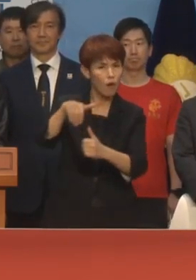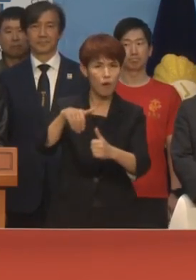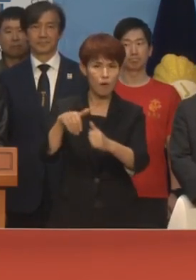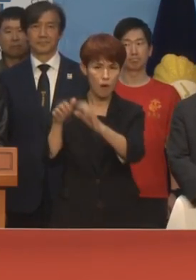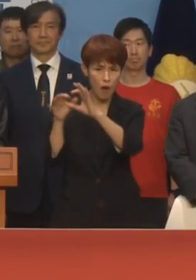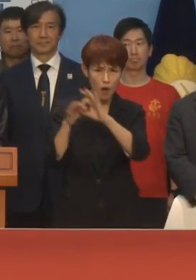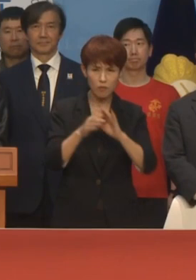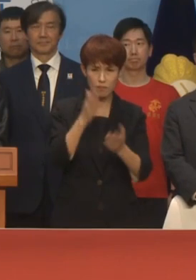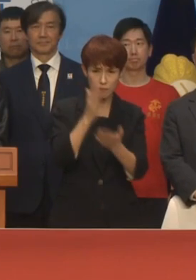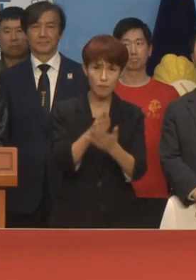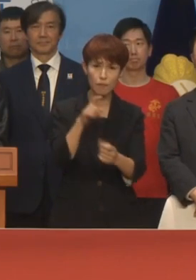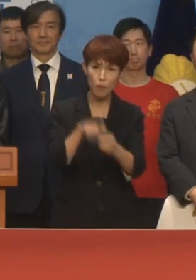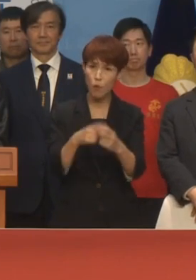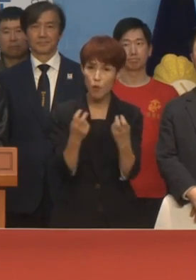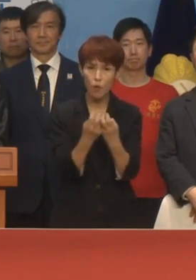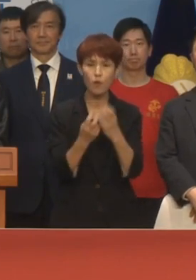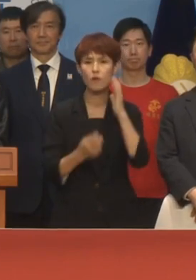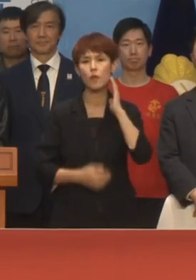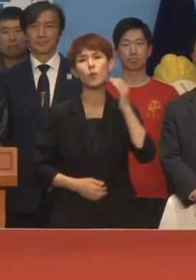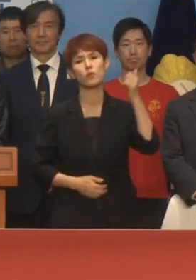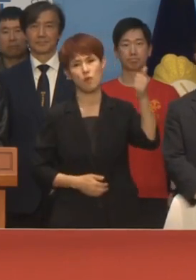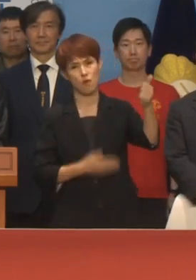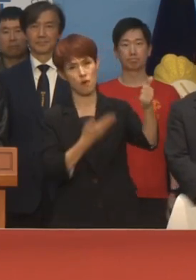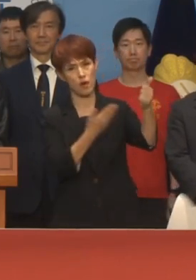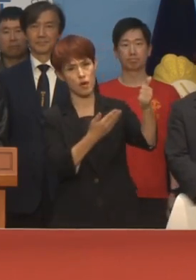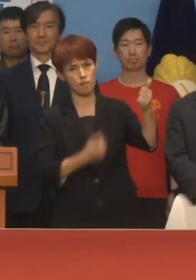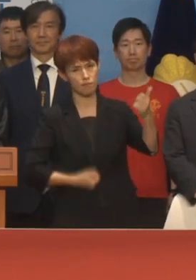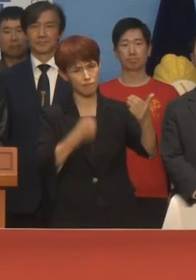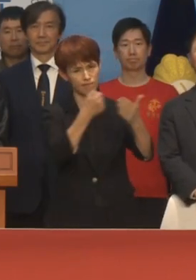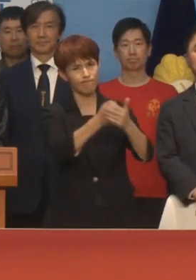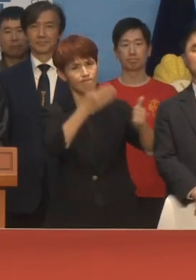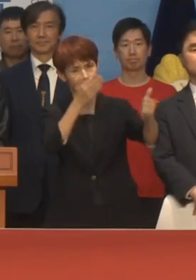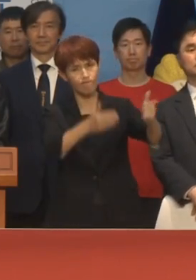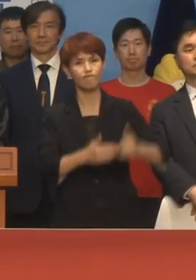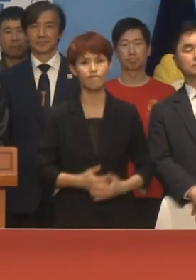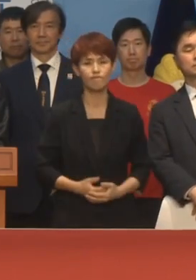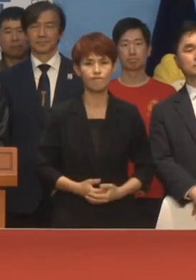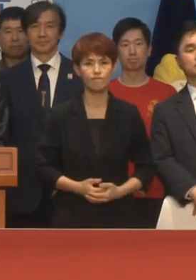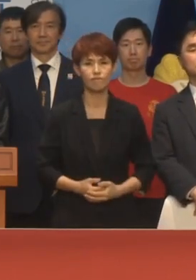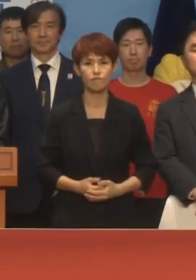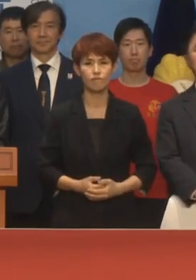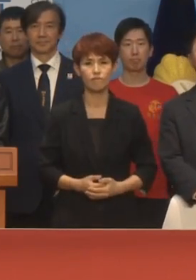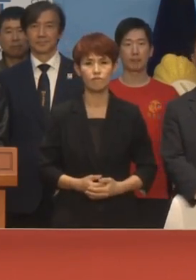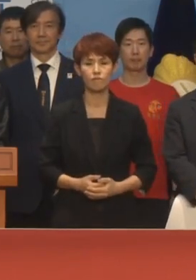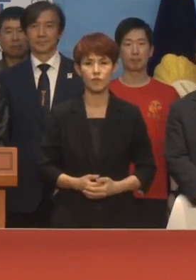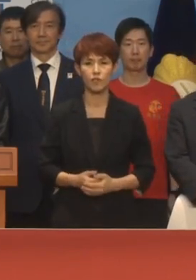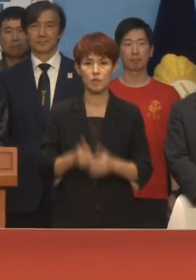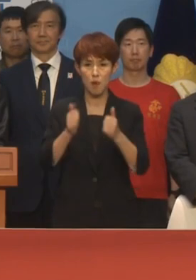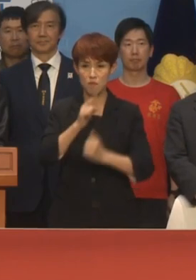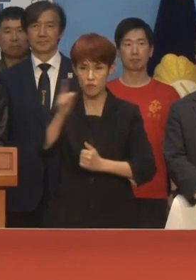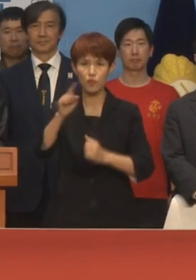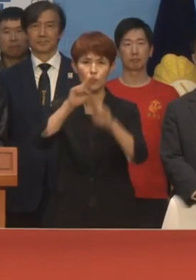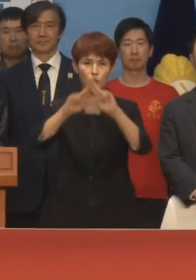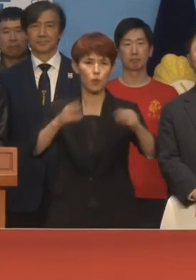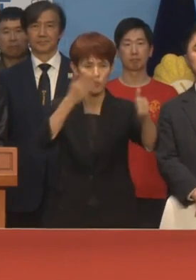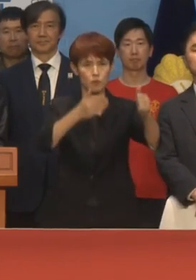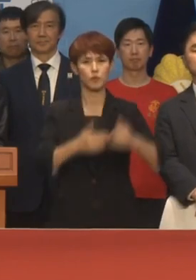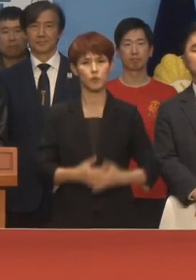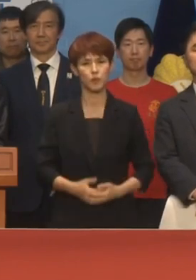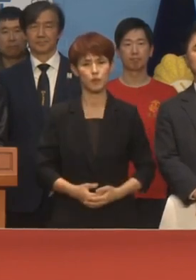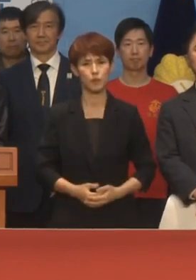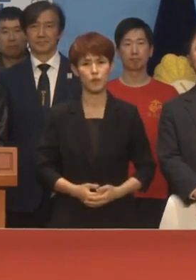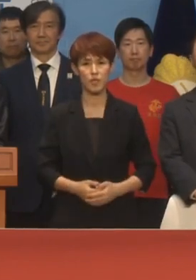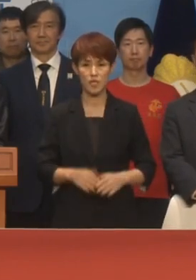지속되지 않기 위해서 대통령의 결단을 요구합니다. 공소 취소를 결정해 주십시오. 지금 상황에서